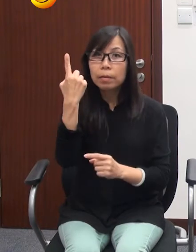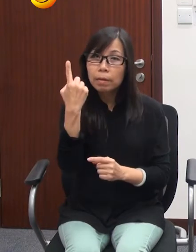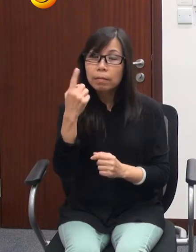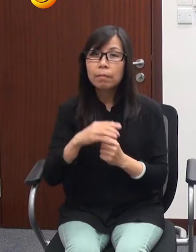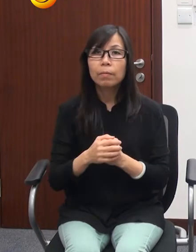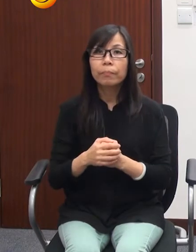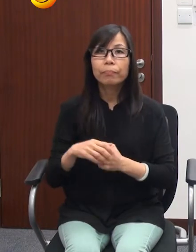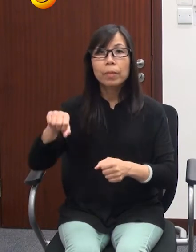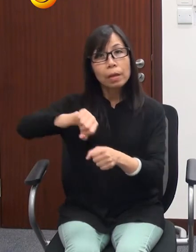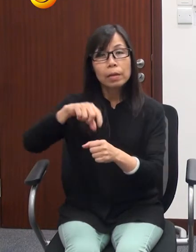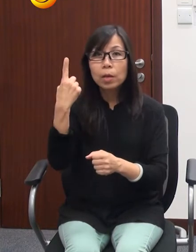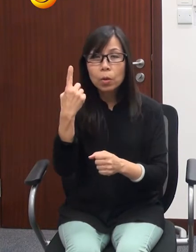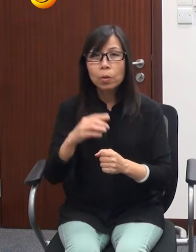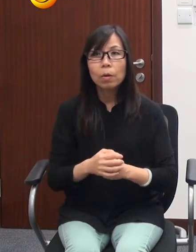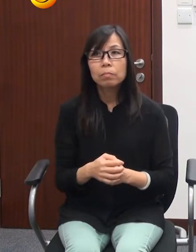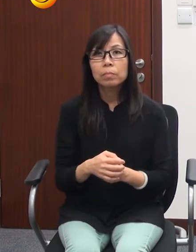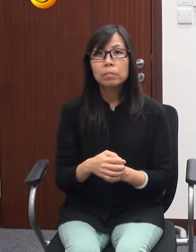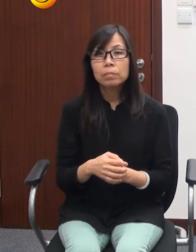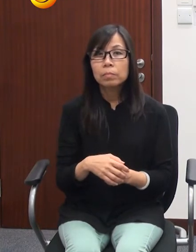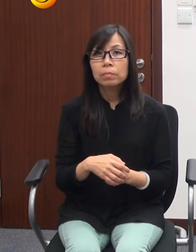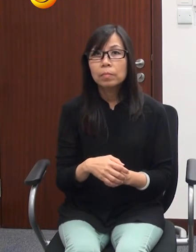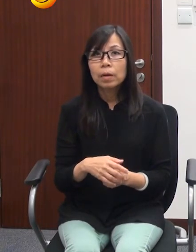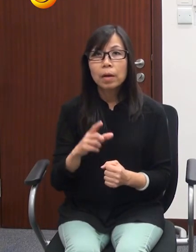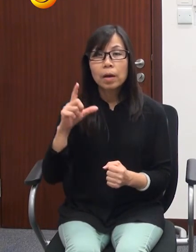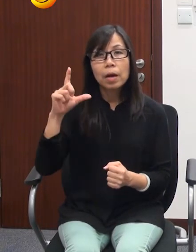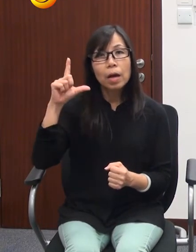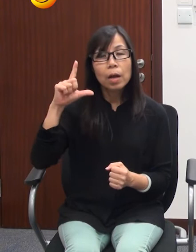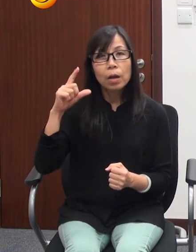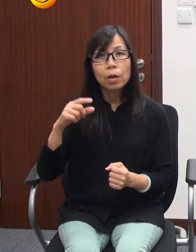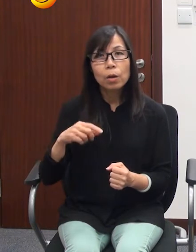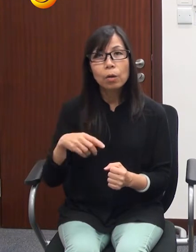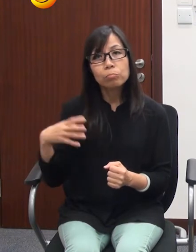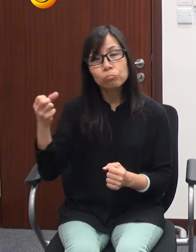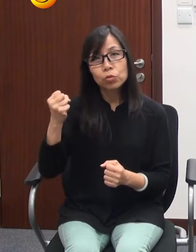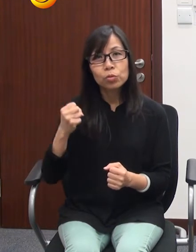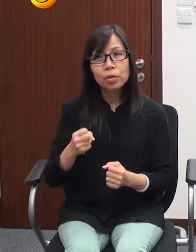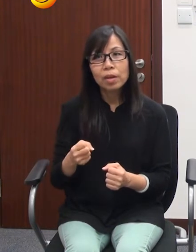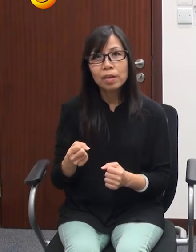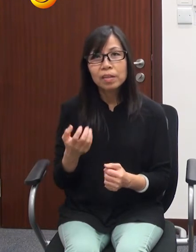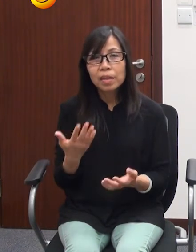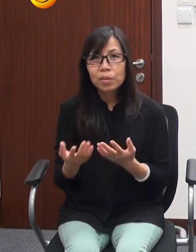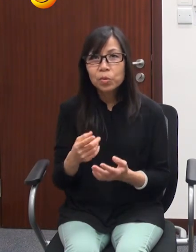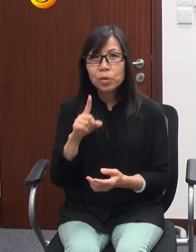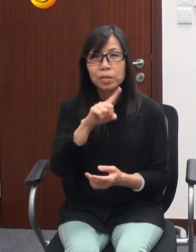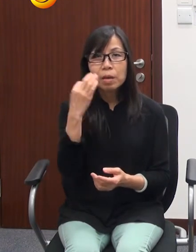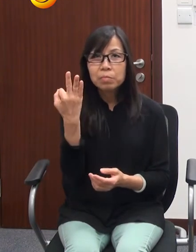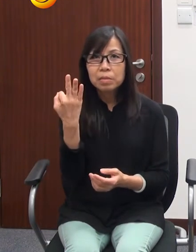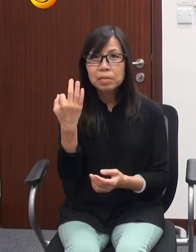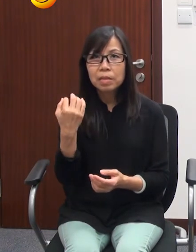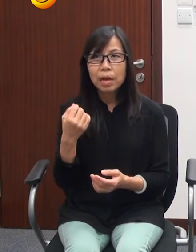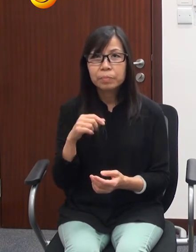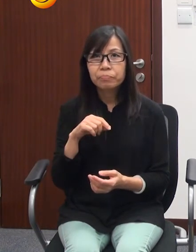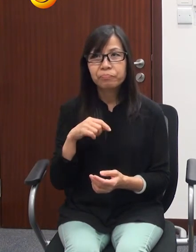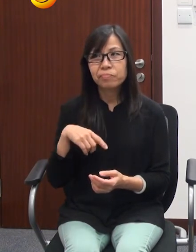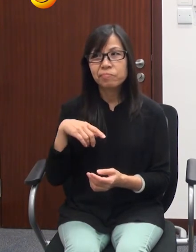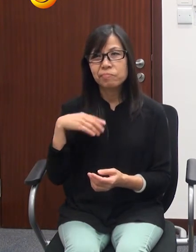個只係主席啊，梁主席咧，即係 十加 十二加一啦，係啦，即係十三不長啦，真係係咯，係啦，嗰十三個仁